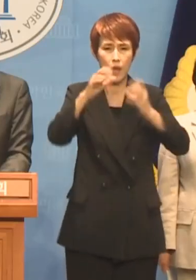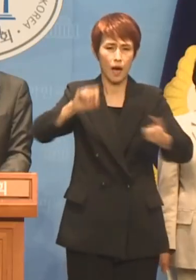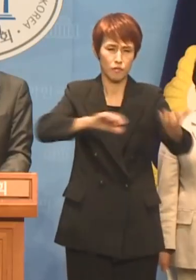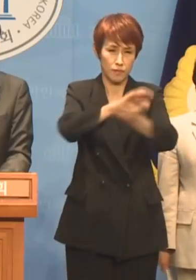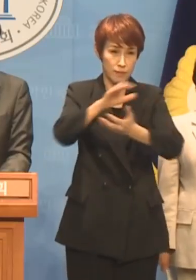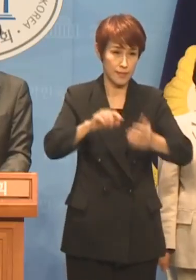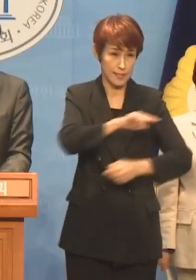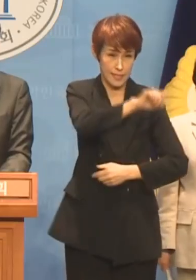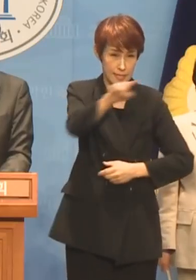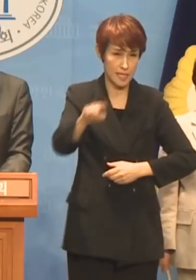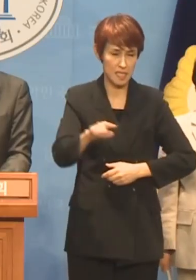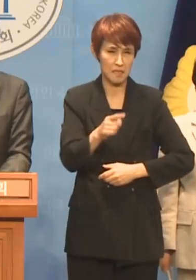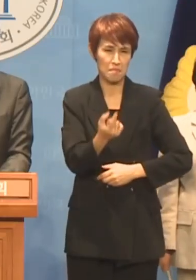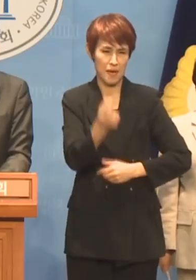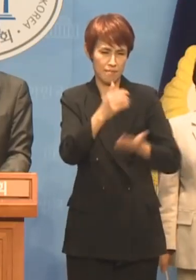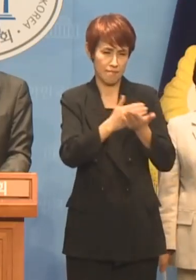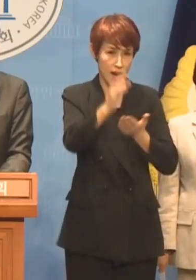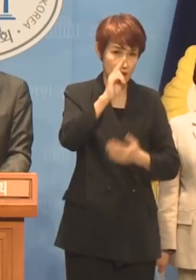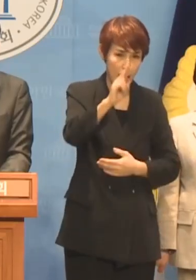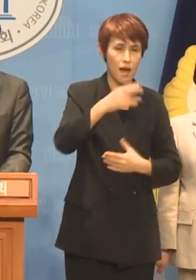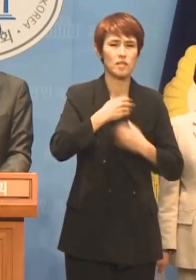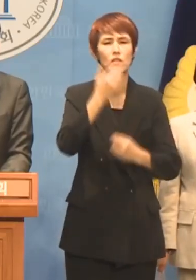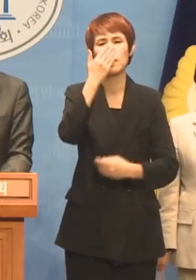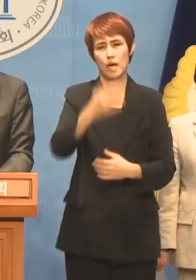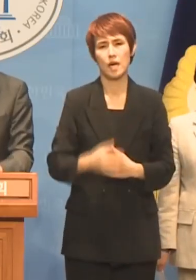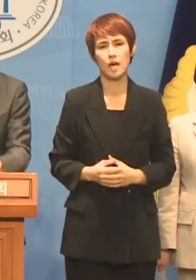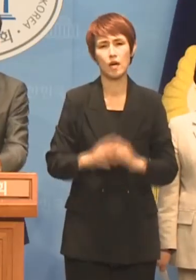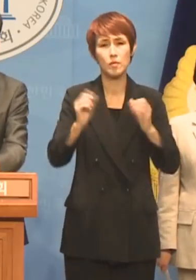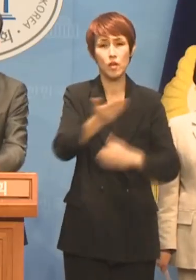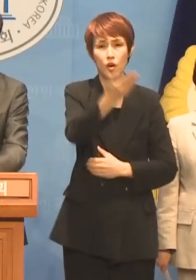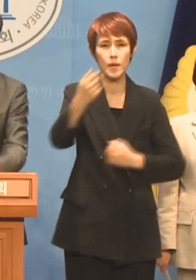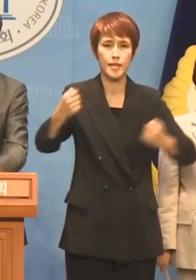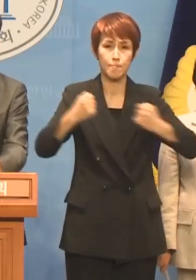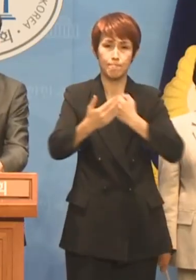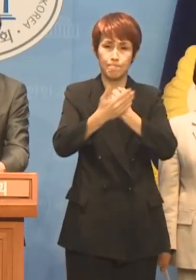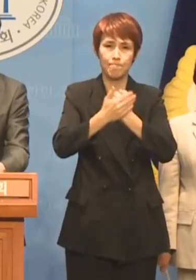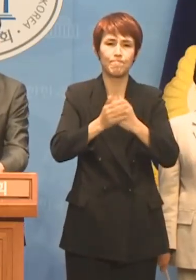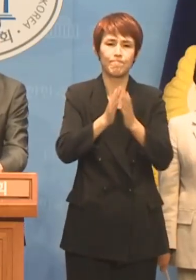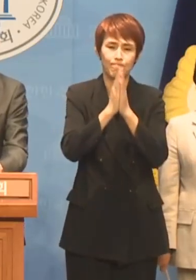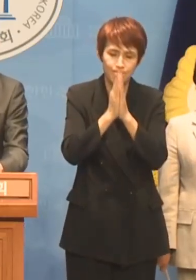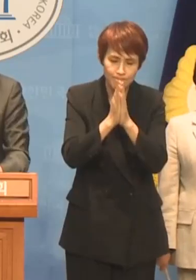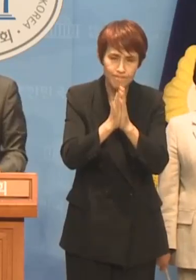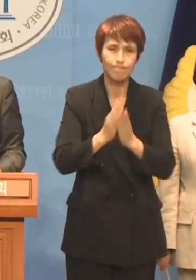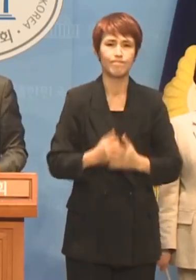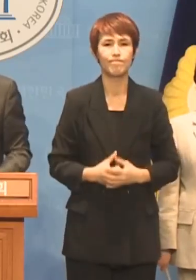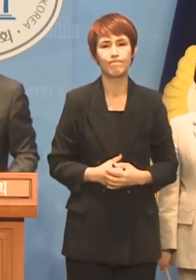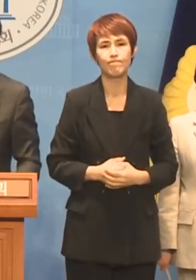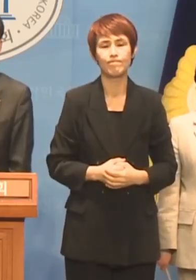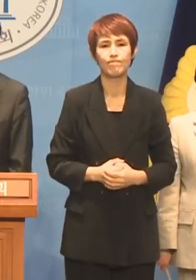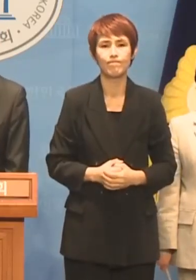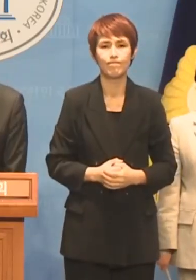세력을 빨리 치워야 안정됩니다. 국민 여러분의 응원과 지지를 부탁드립니다.